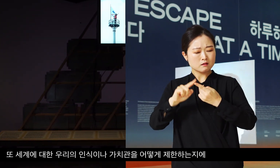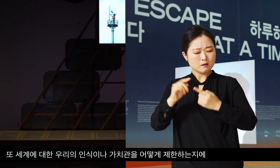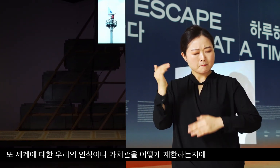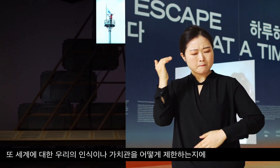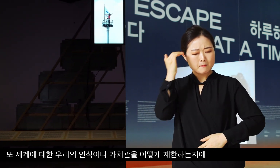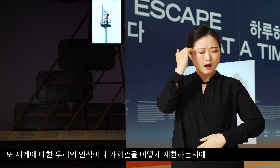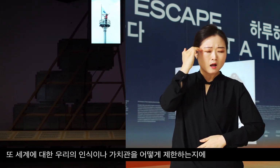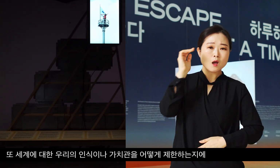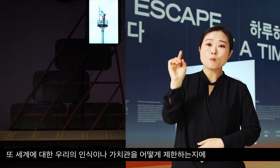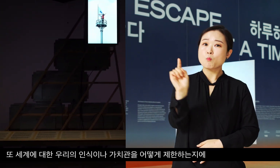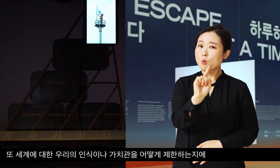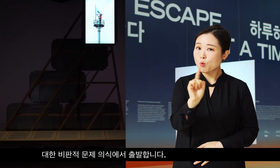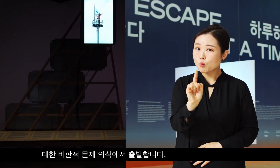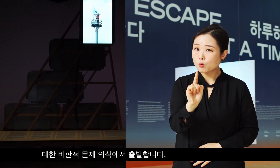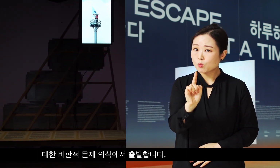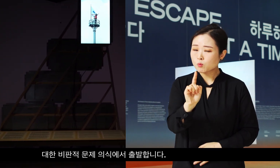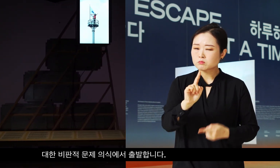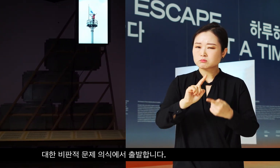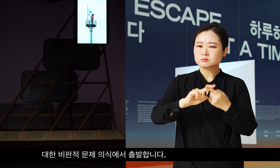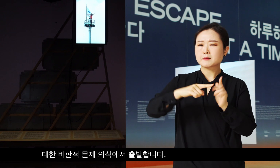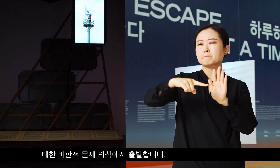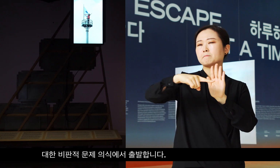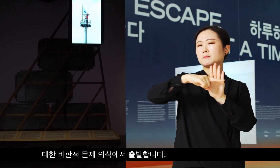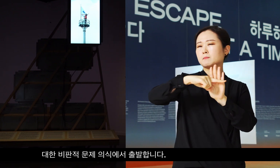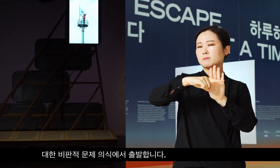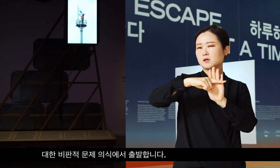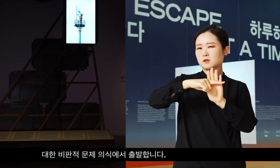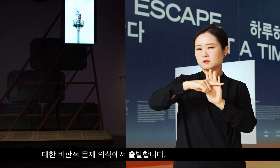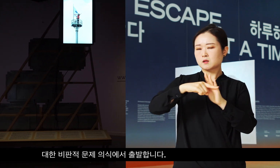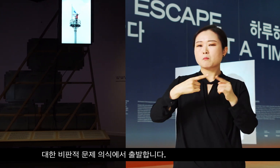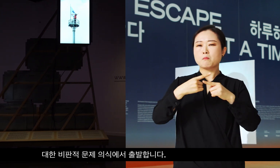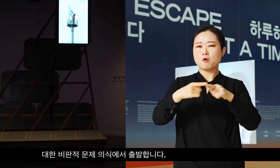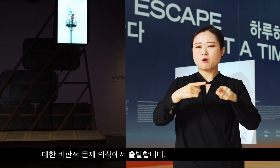대한 비판적 문제의식에서 출발합니다.